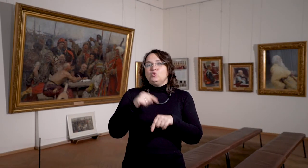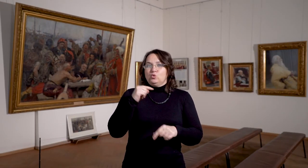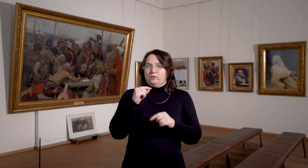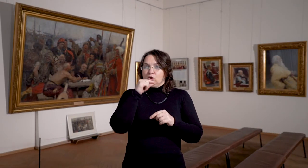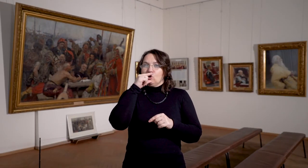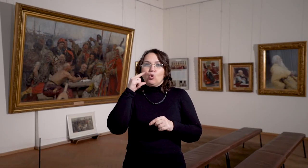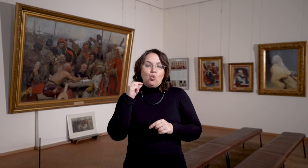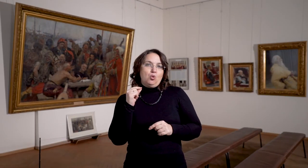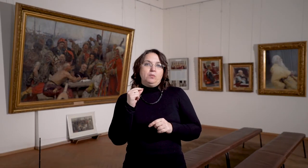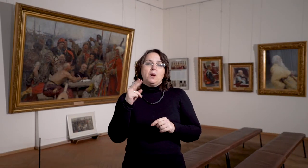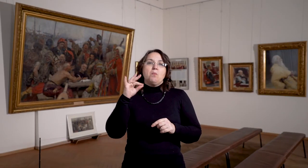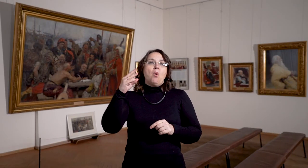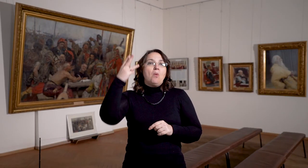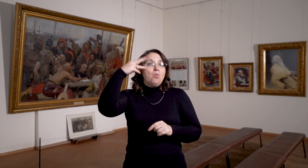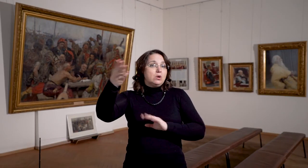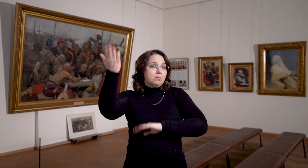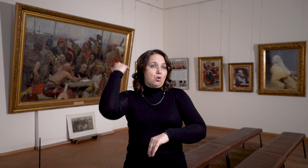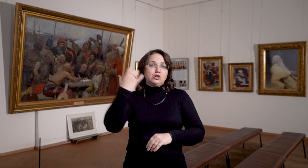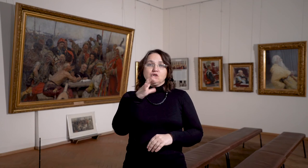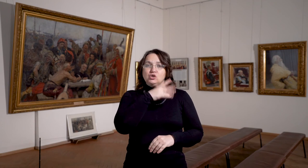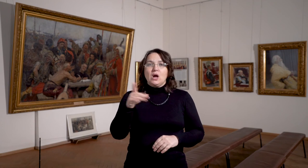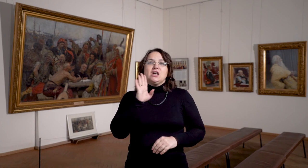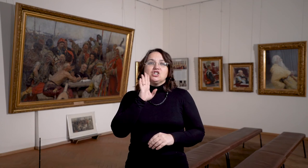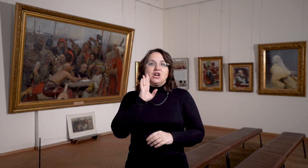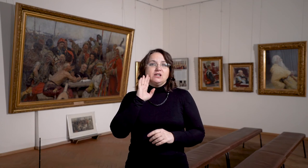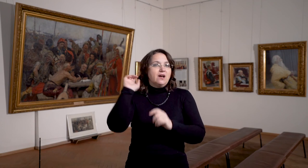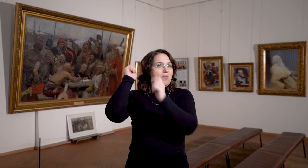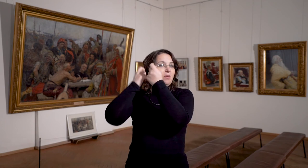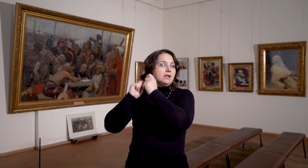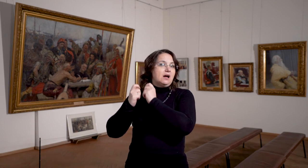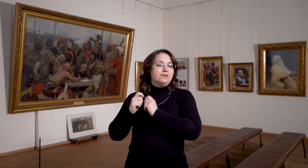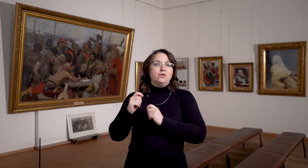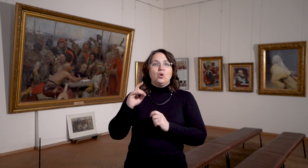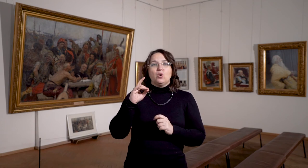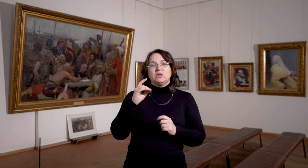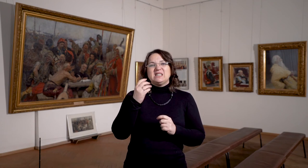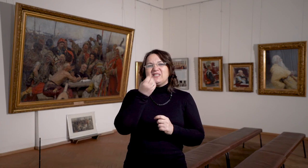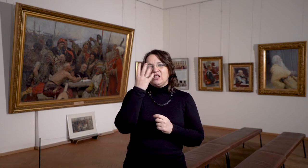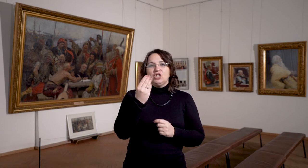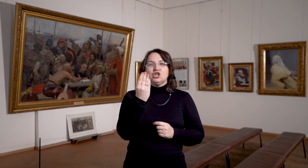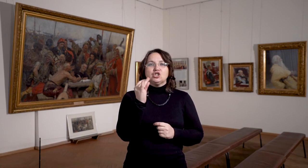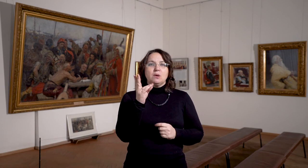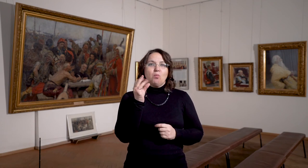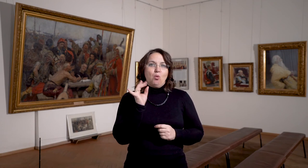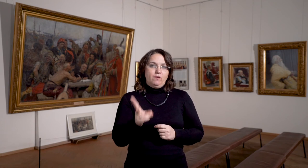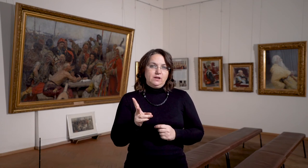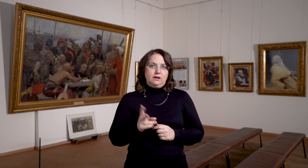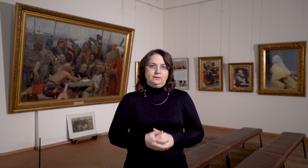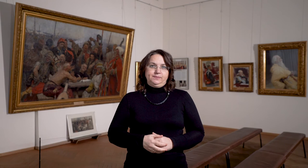пухлые губы. По моде начала прошлого столетия девушка вплела в русые волосы цветы шиповника.